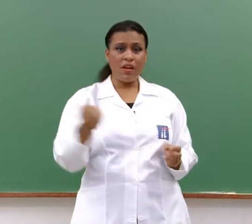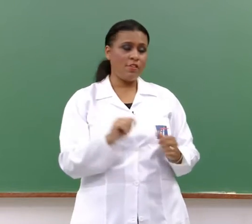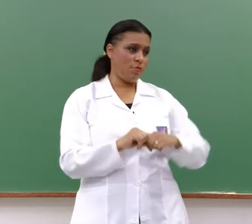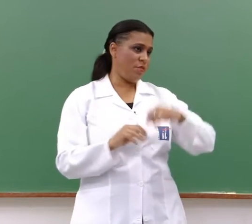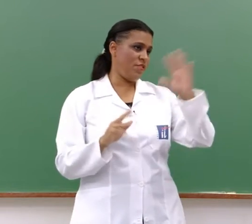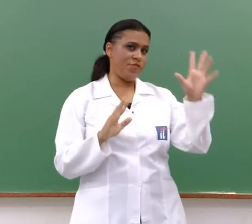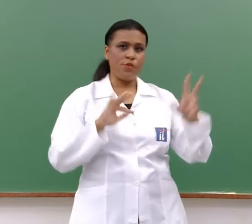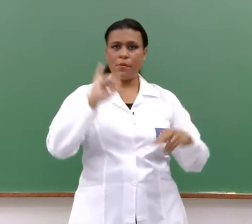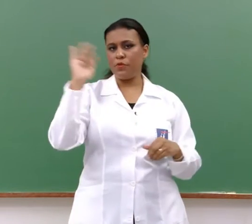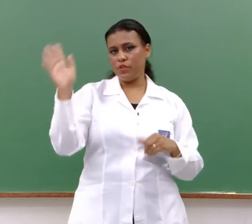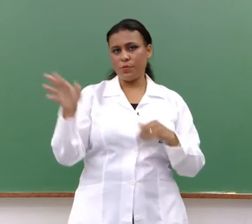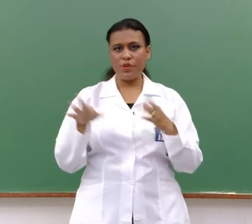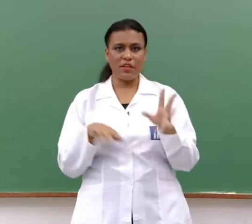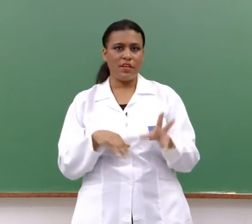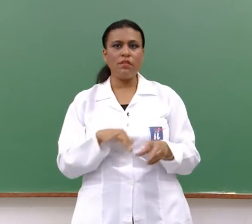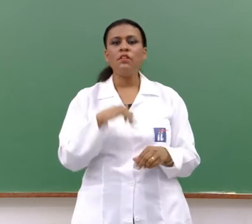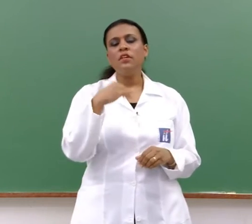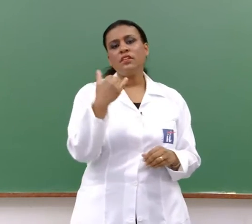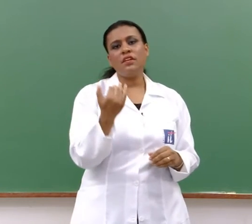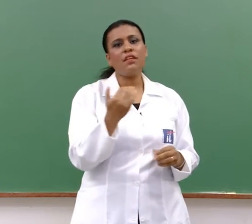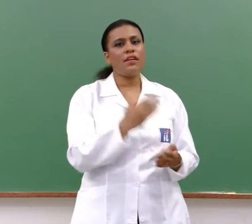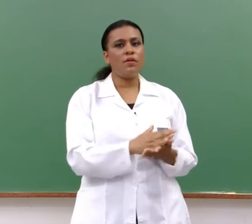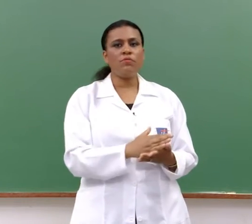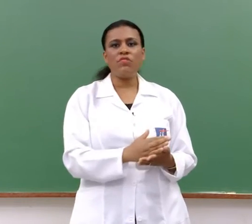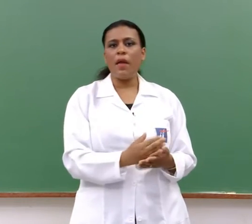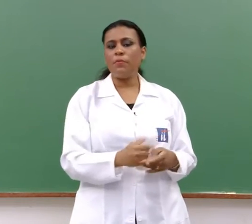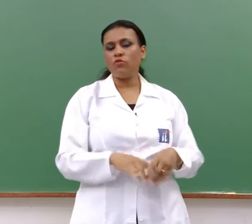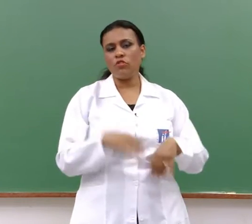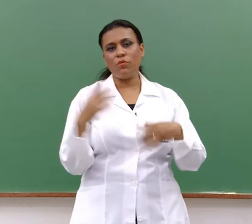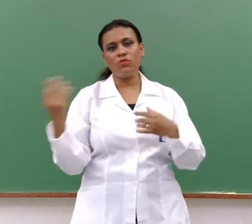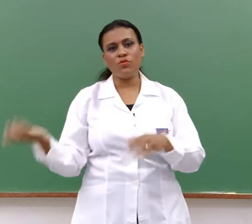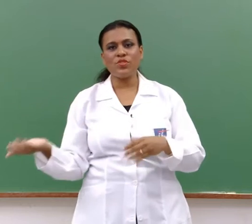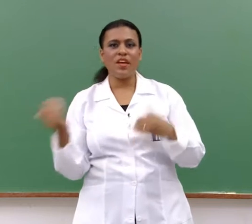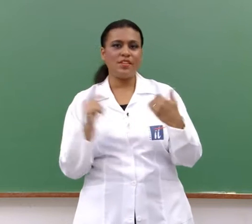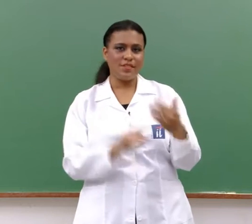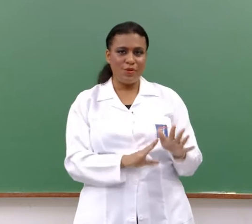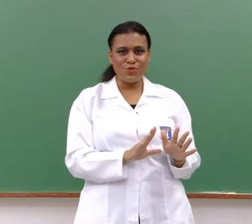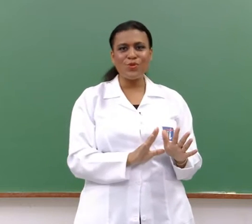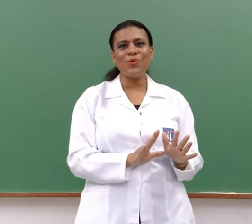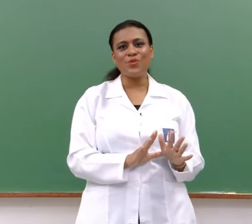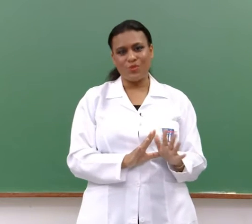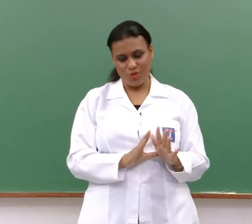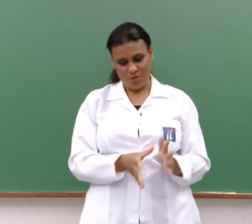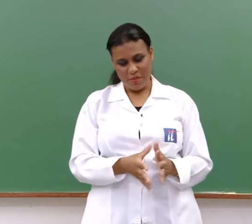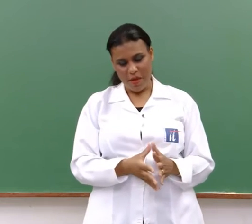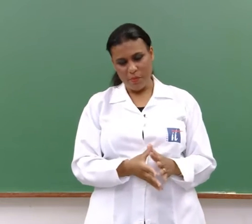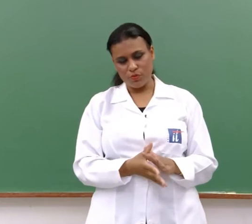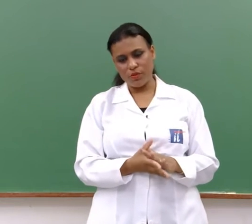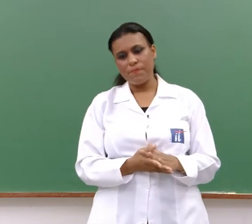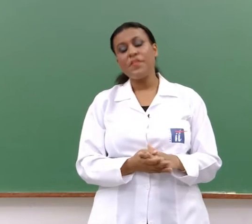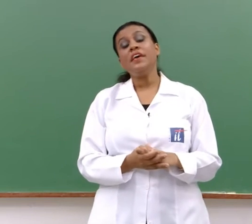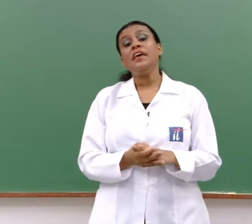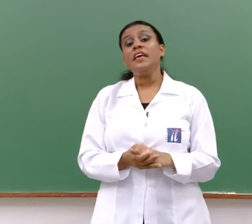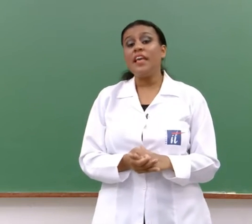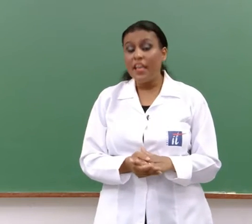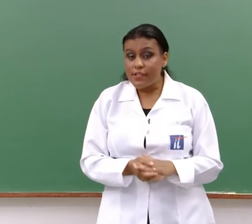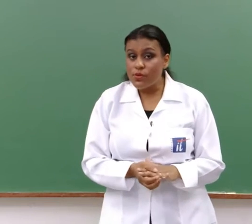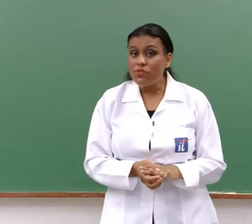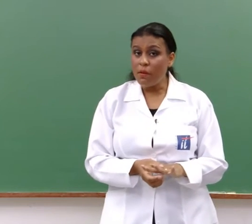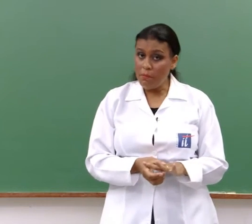tanto por ver filme, por isso, por aquilo, que daqui a um tempo todo mundo usa esse e não usa o outro. Isso também muda. E isso também